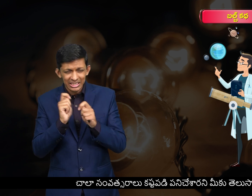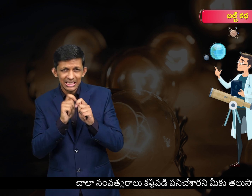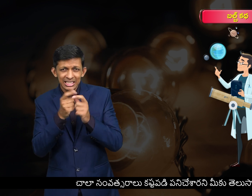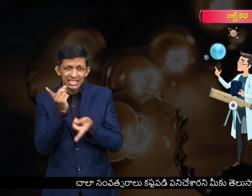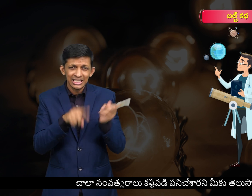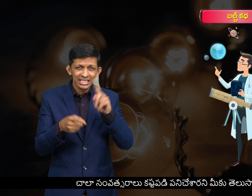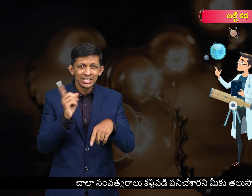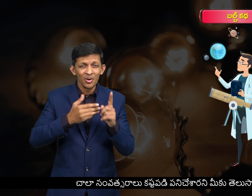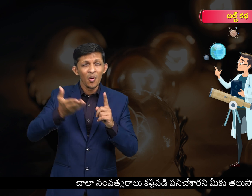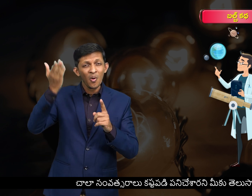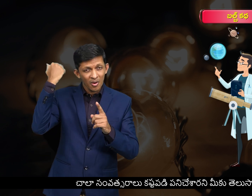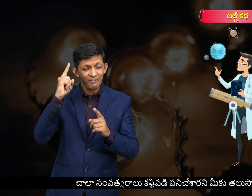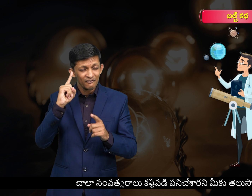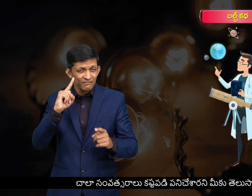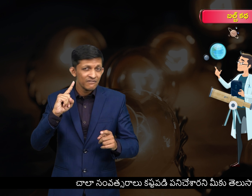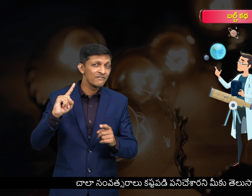కష్టపడి పనిచేశారని మీకు తెలుసా?